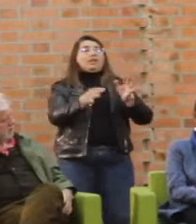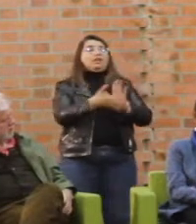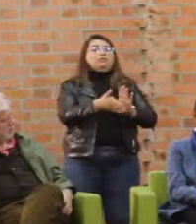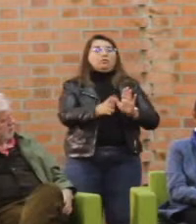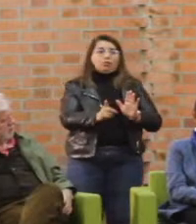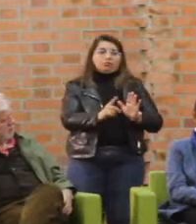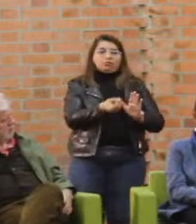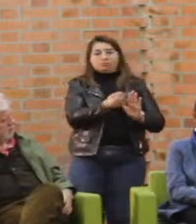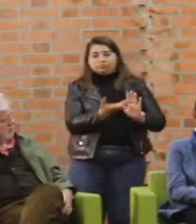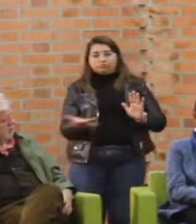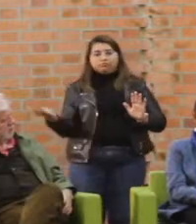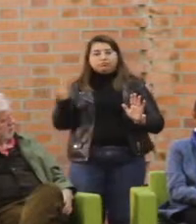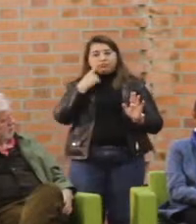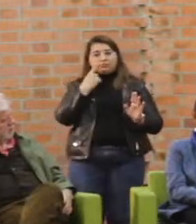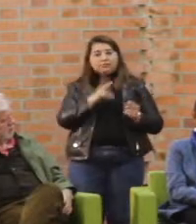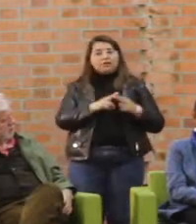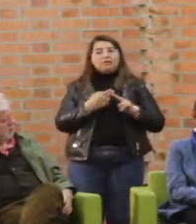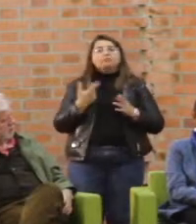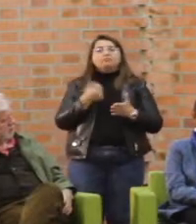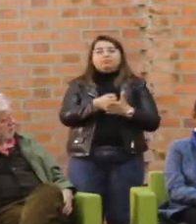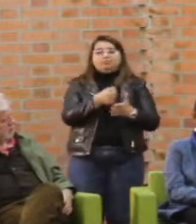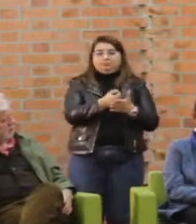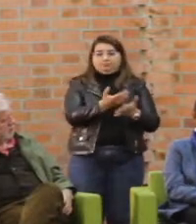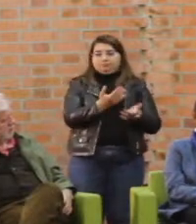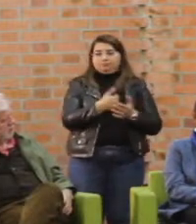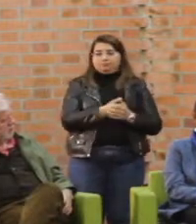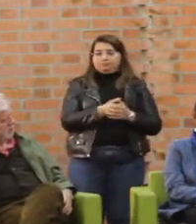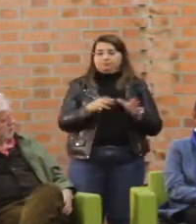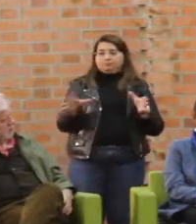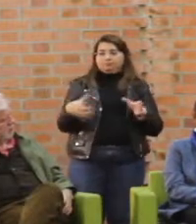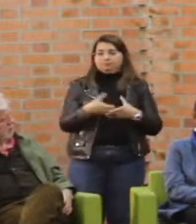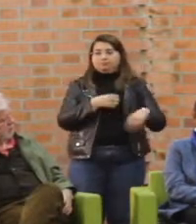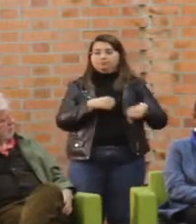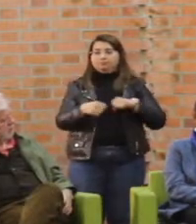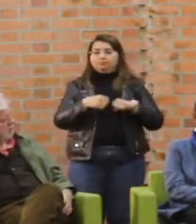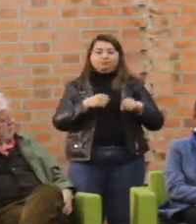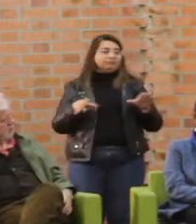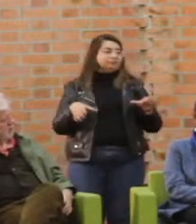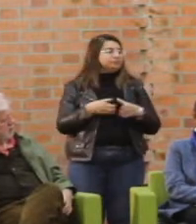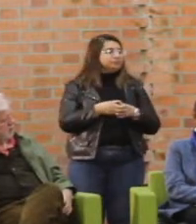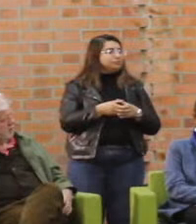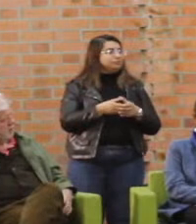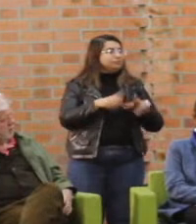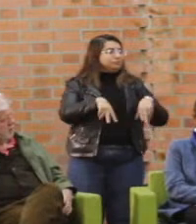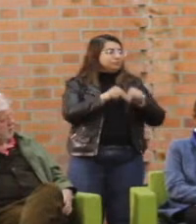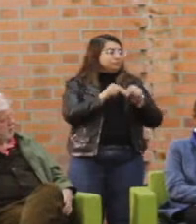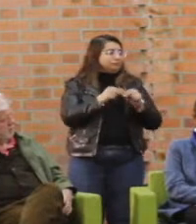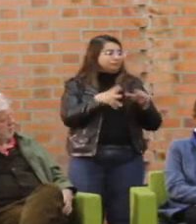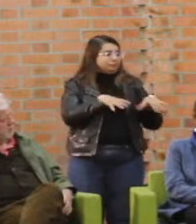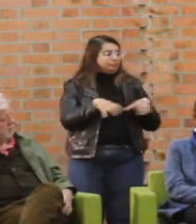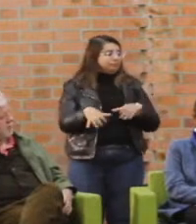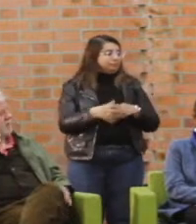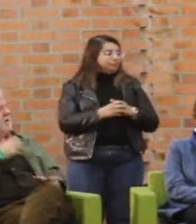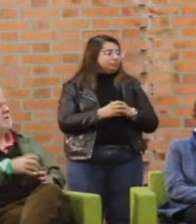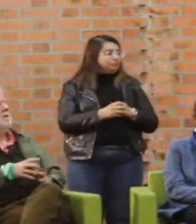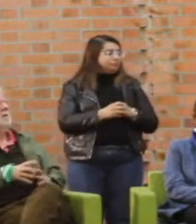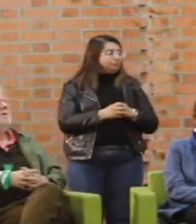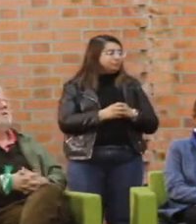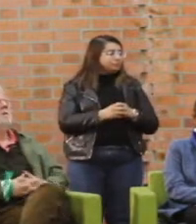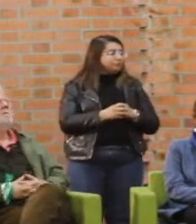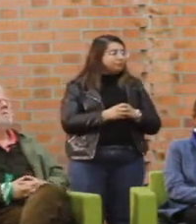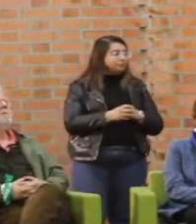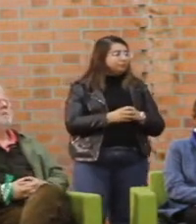que adopte un una carnalidad también en la sociedad cierto En ese sentido creo que